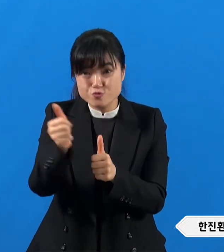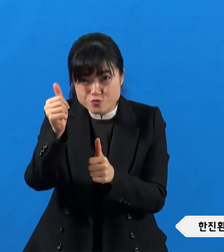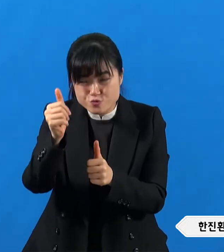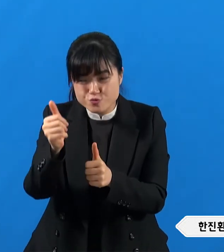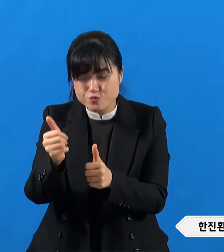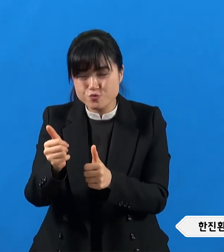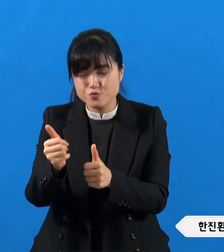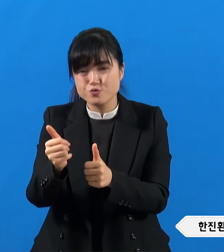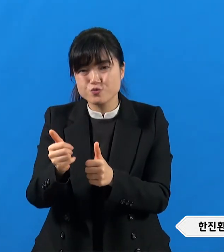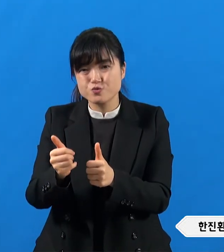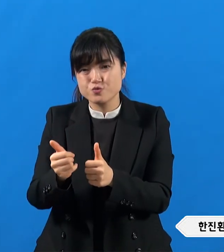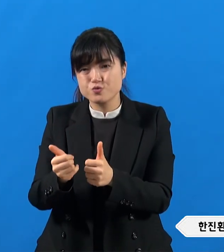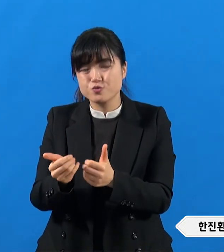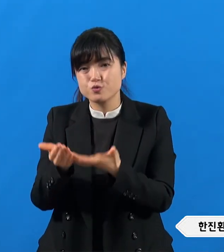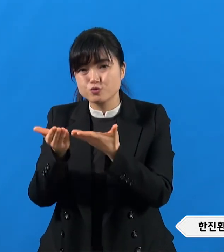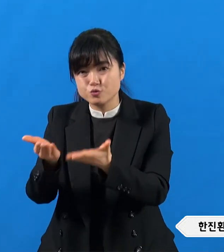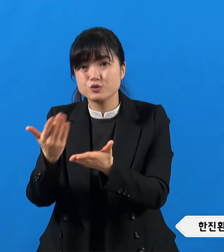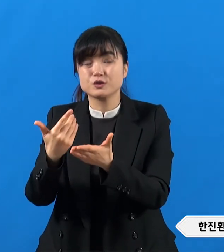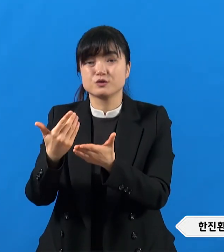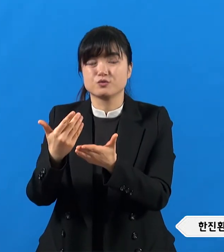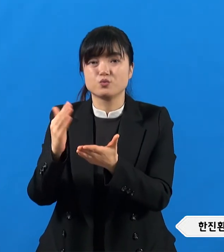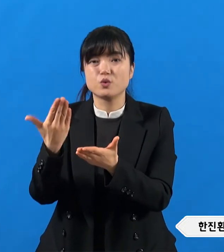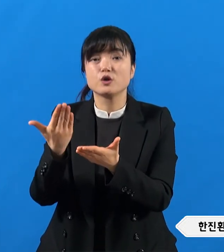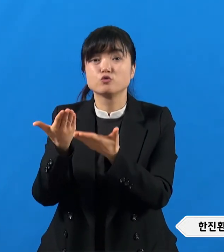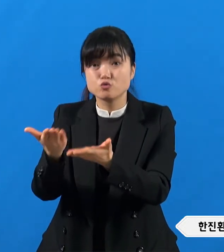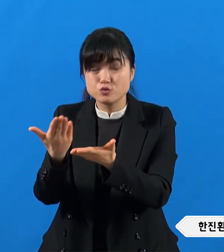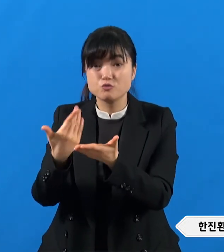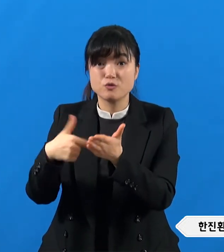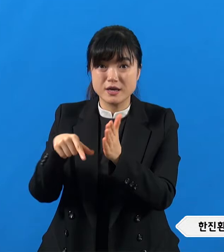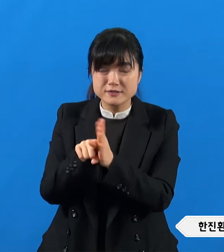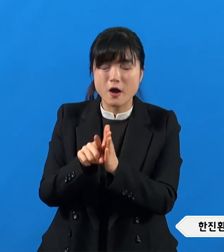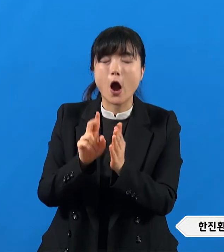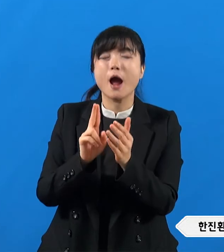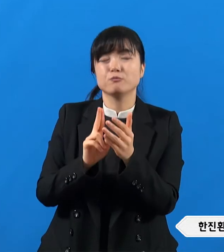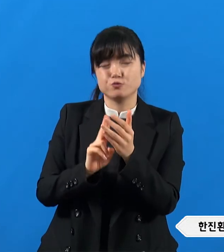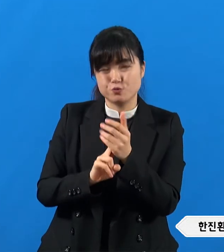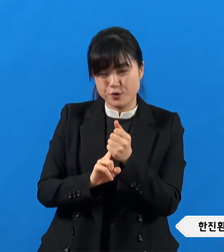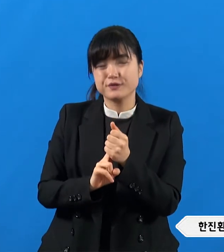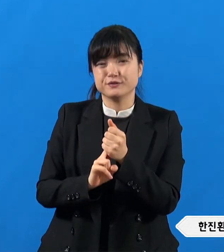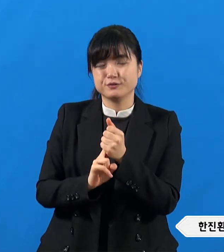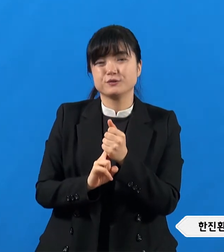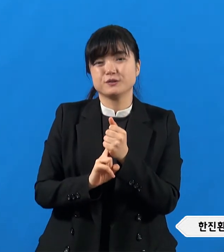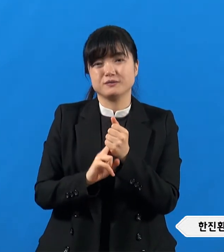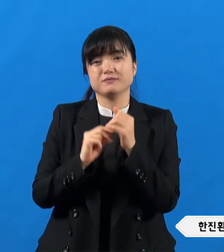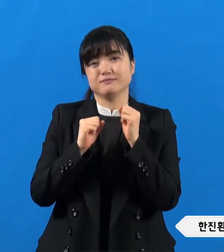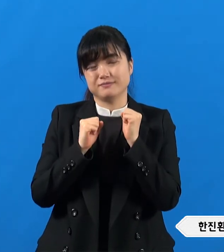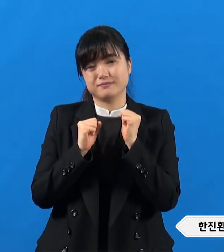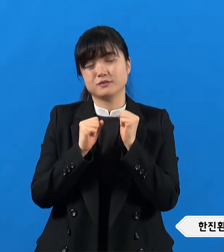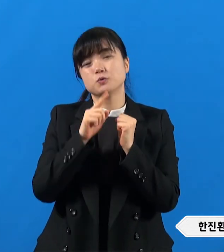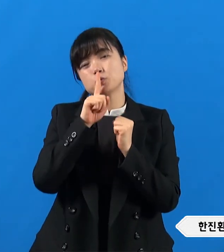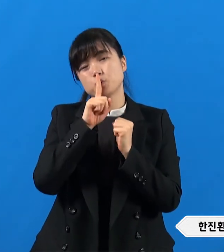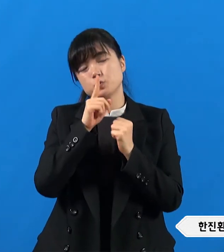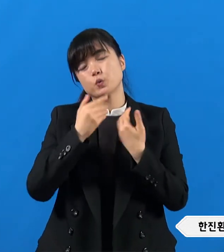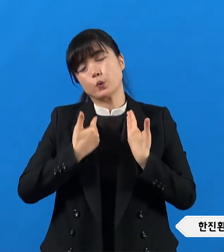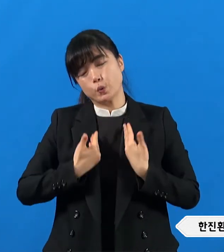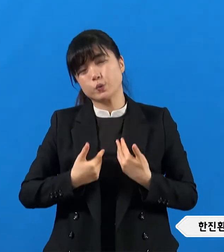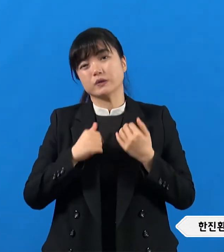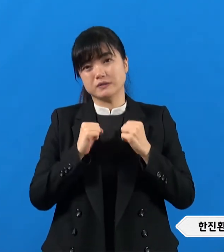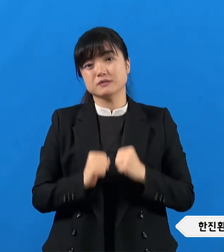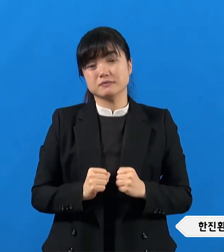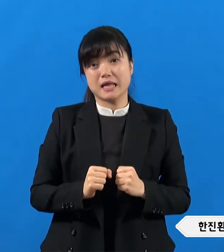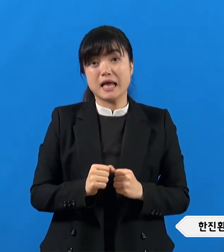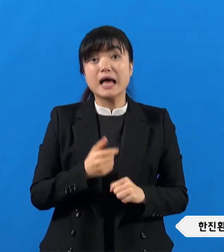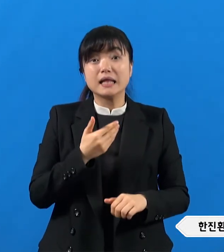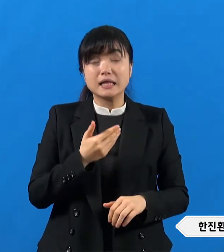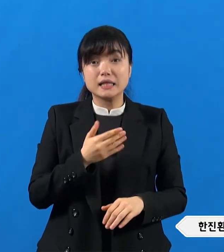위해서 자신도 연약한 존재로, 감추어진 존재로 그렇게 계셨던 것입니다. 달리